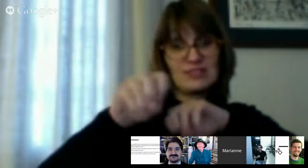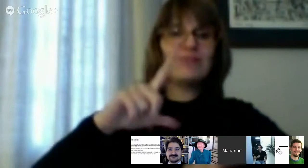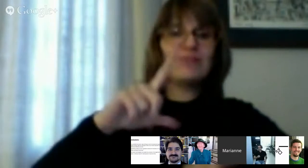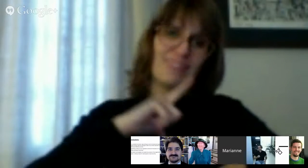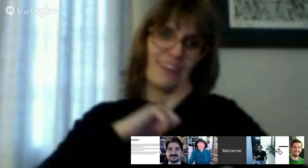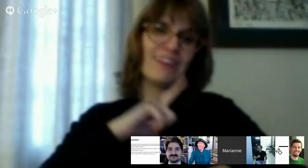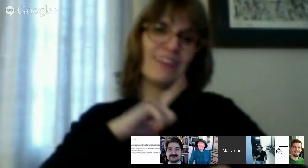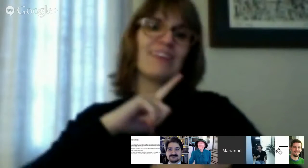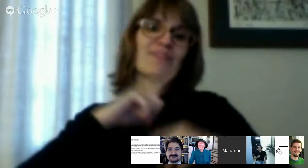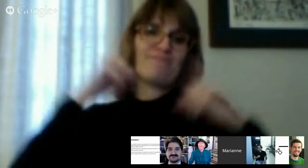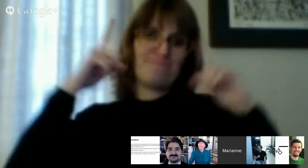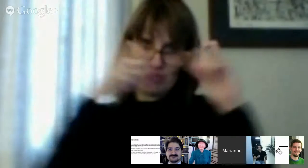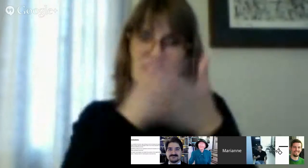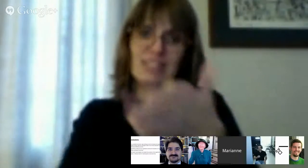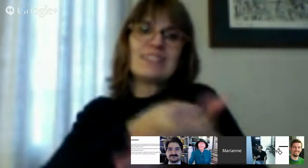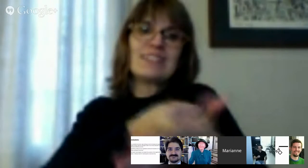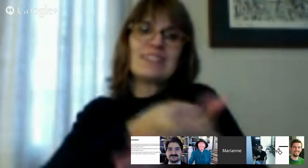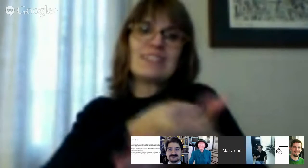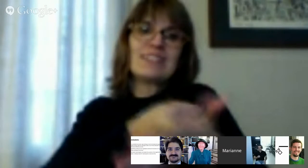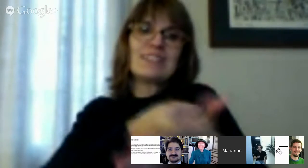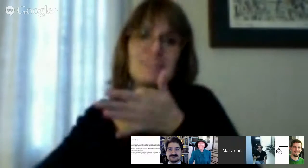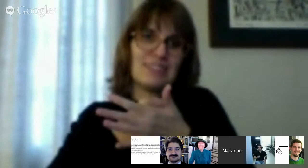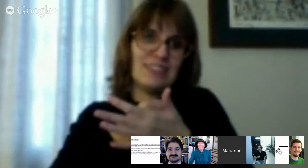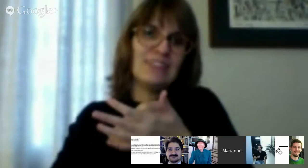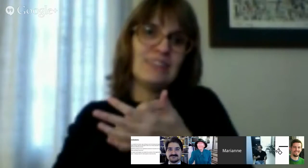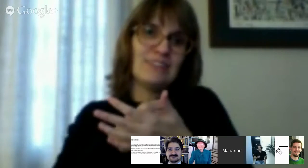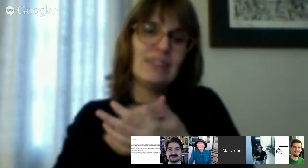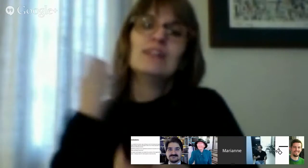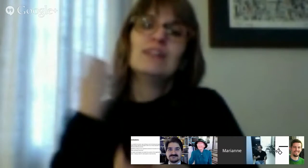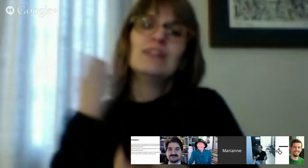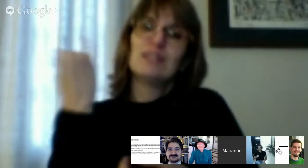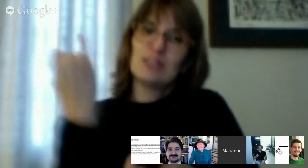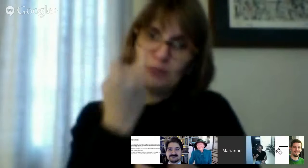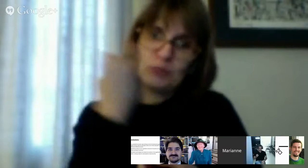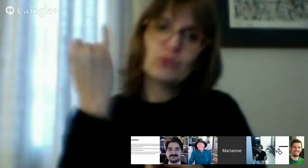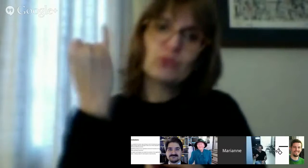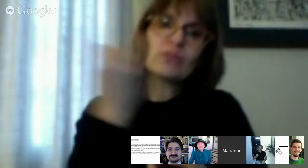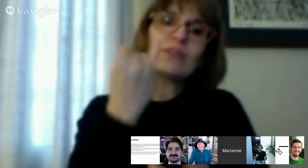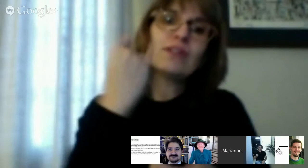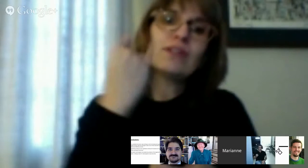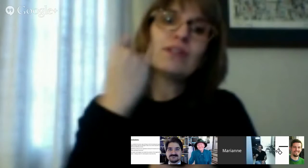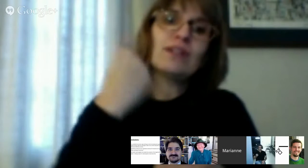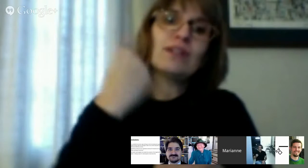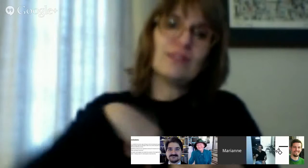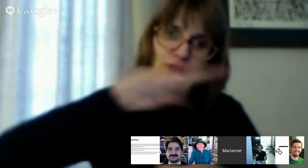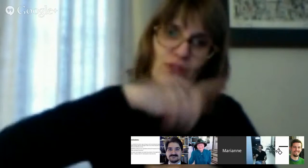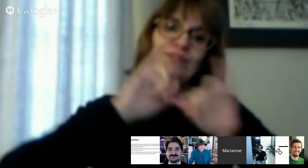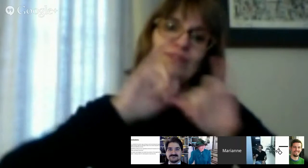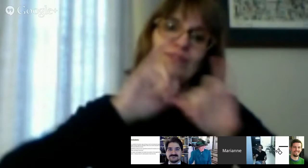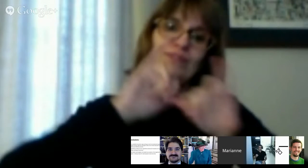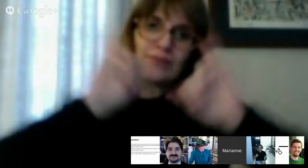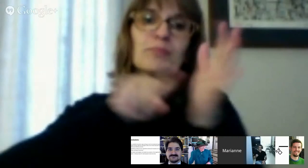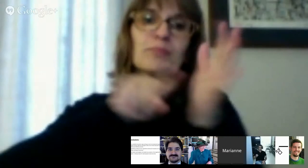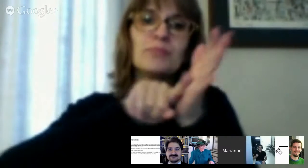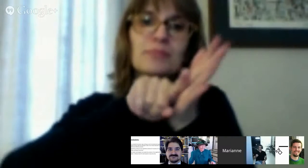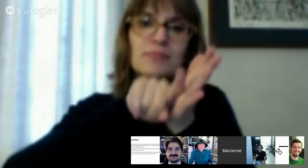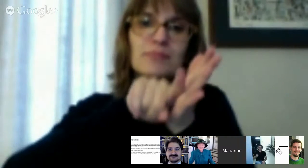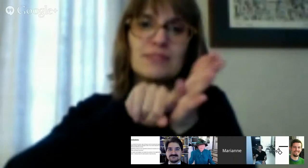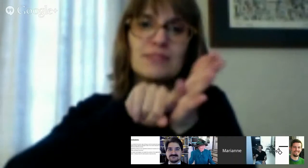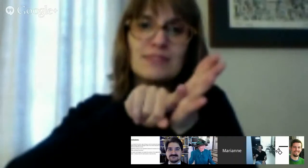E nós sabemos que há uma dificuldade, nós sabemos disso, há uma resistência. Nós sabemos, mas é